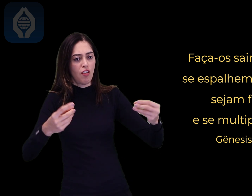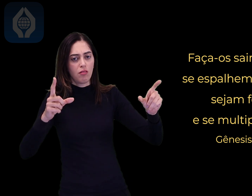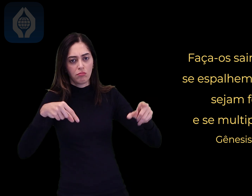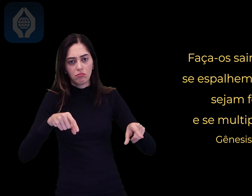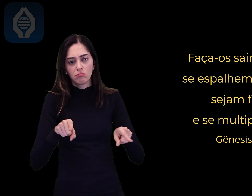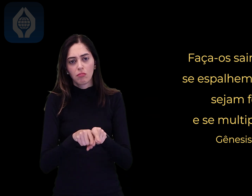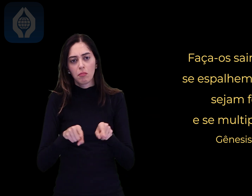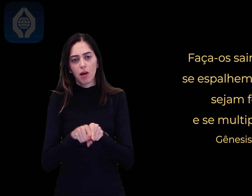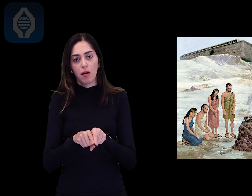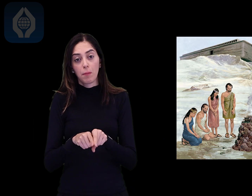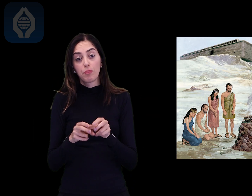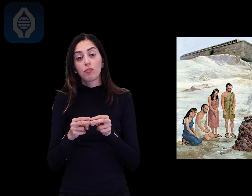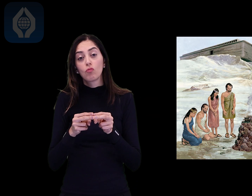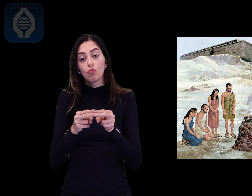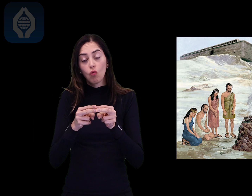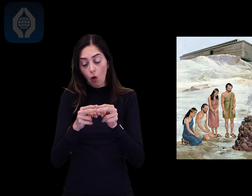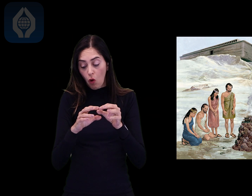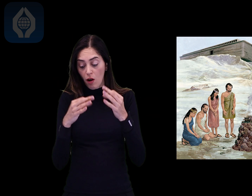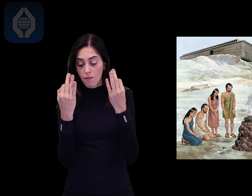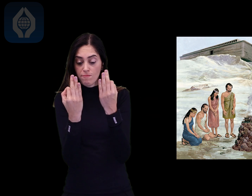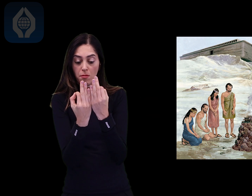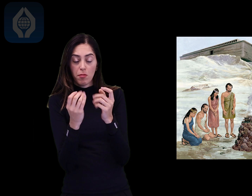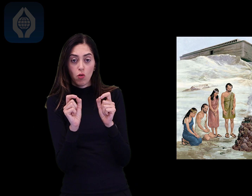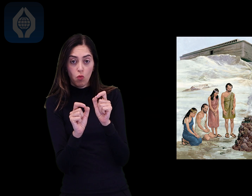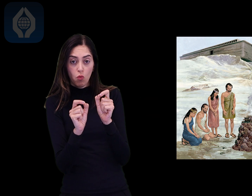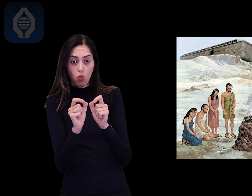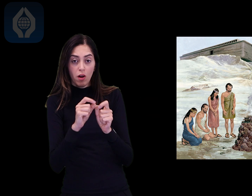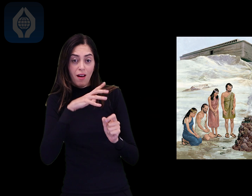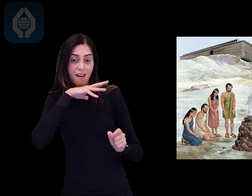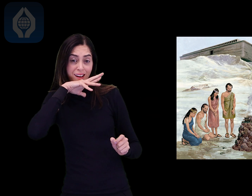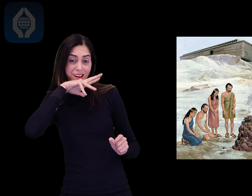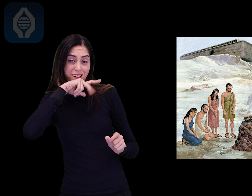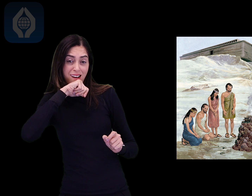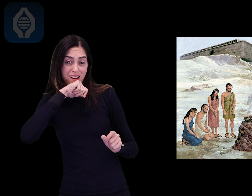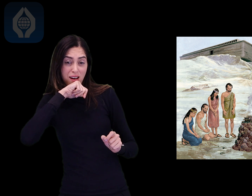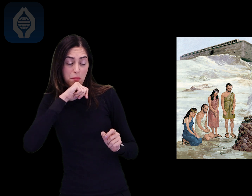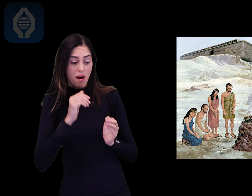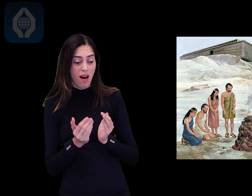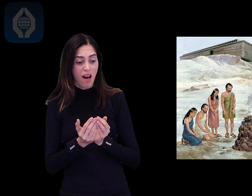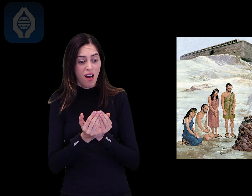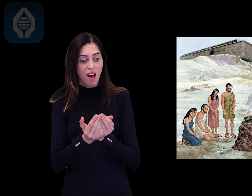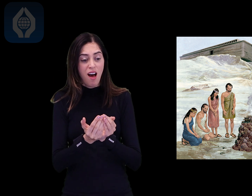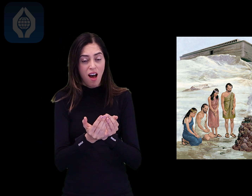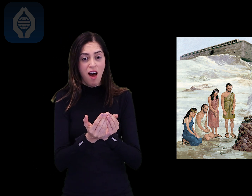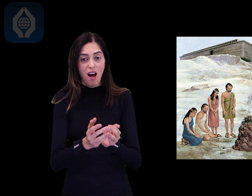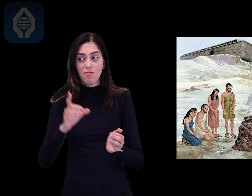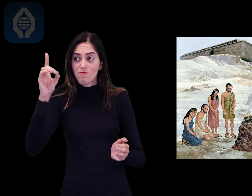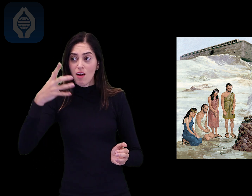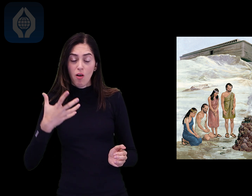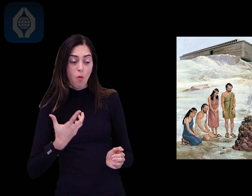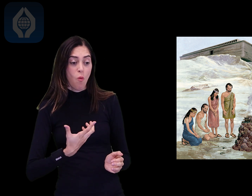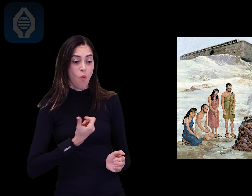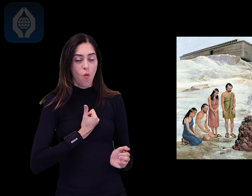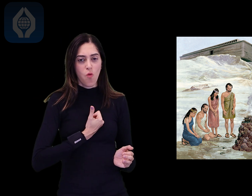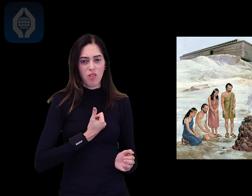multipliquem. Noé, sua família e os animais na arca foram mantidos a salvo por